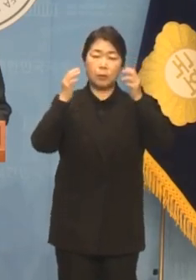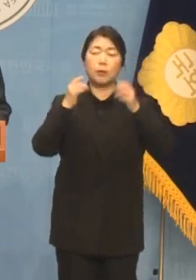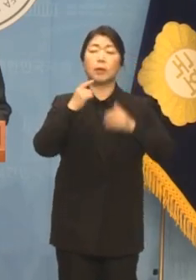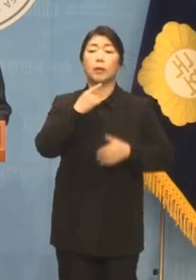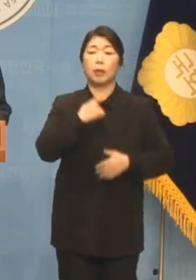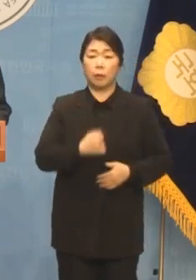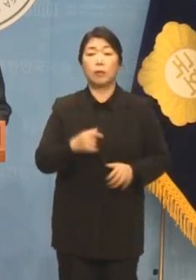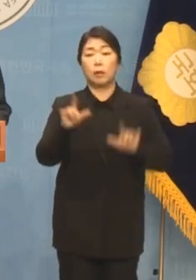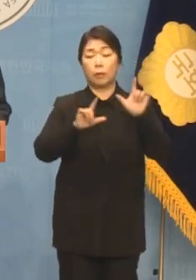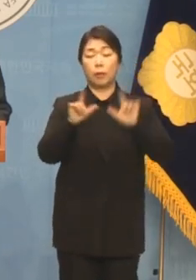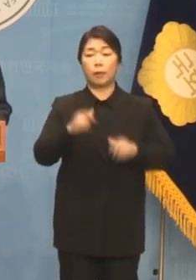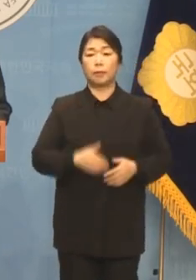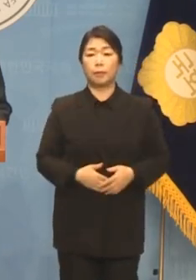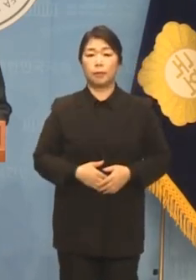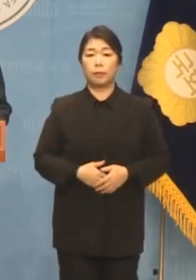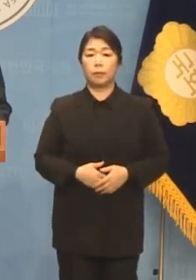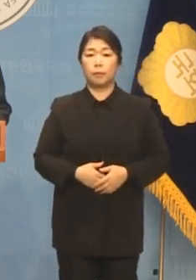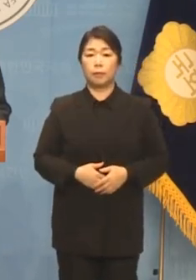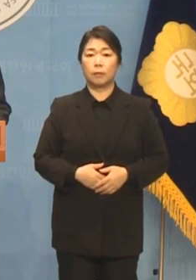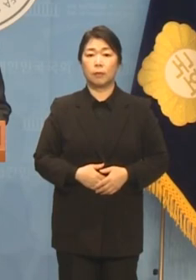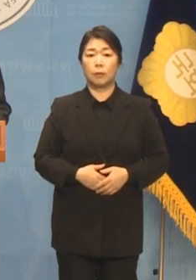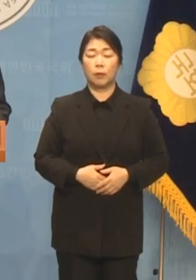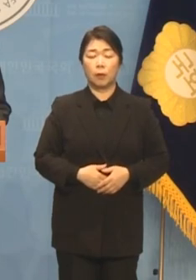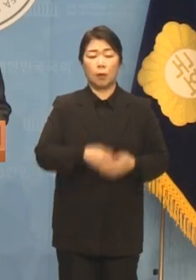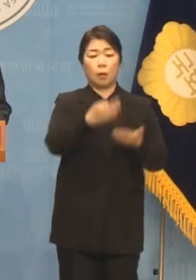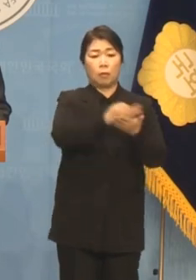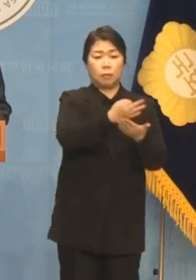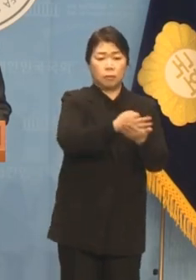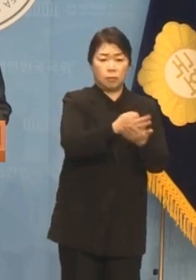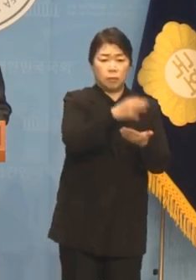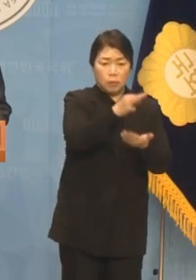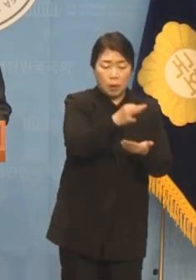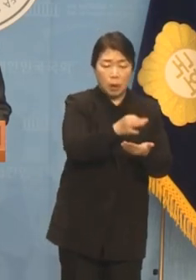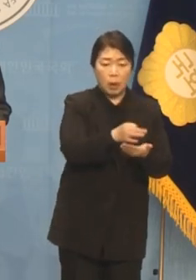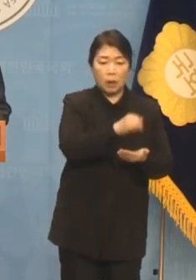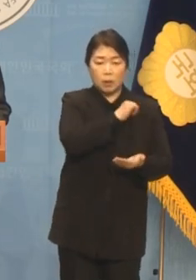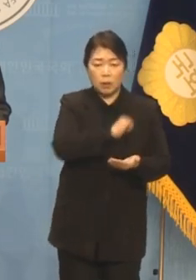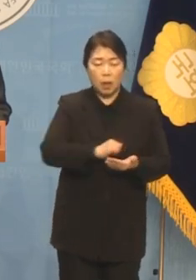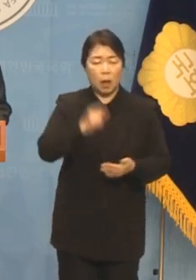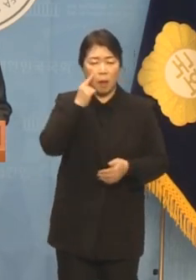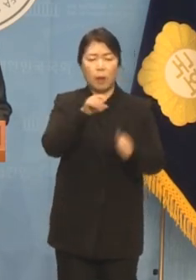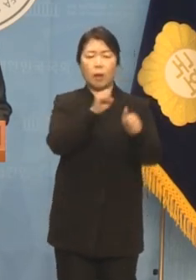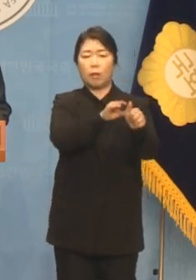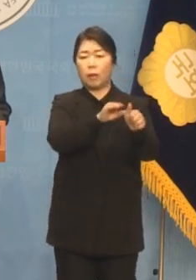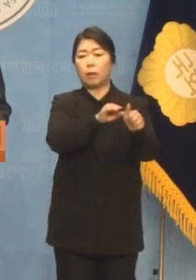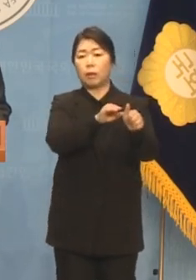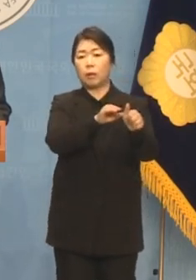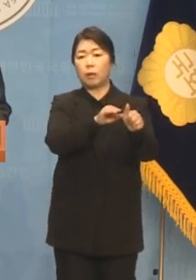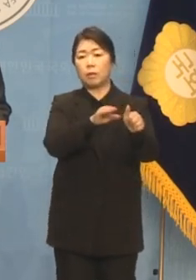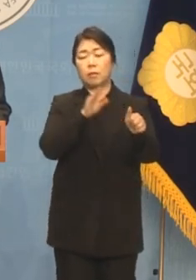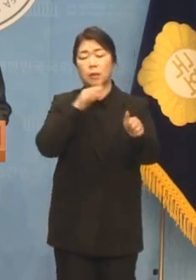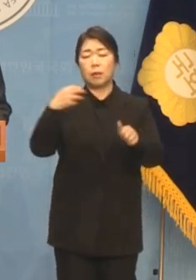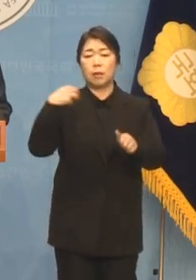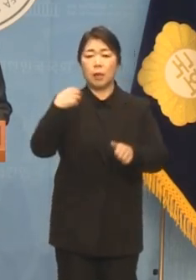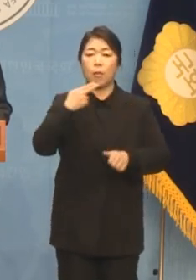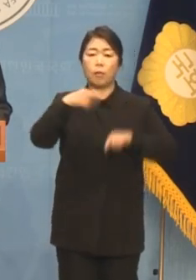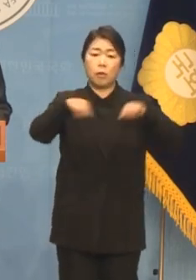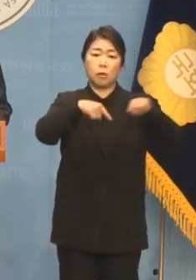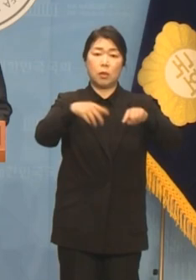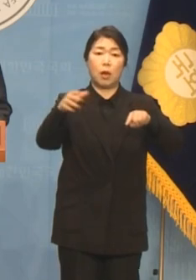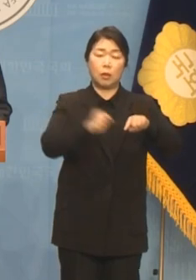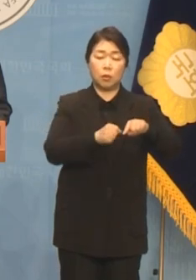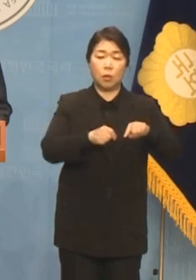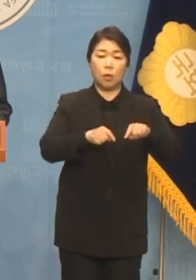수밖에 없었습니다 벌어놓은 돈으로 버티며 무책임하고 무능한 정책으로